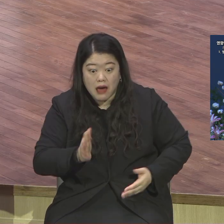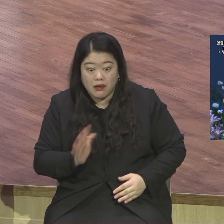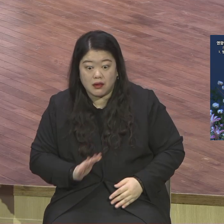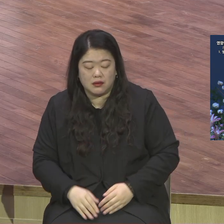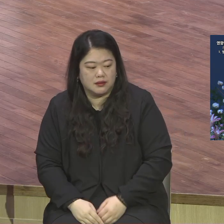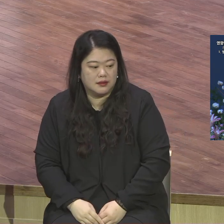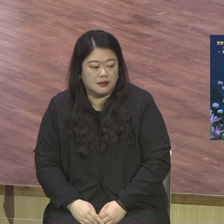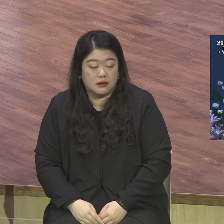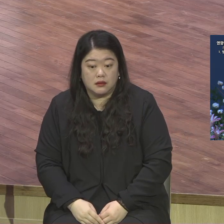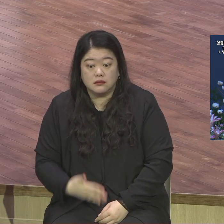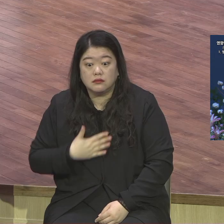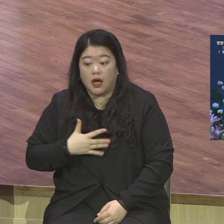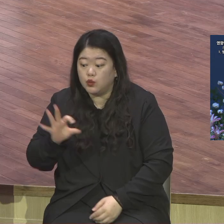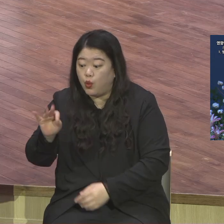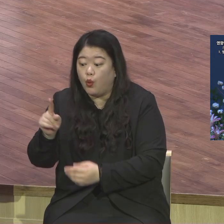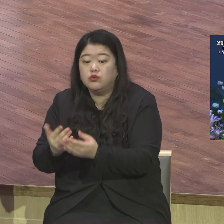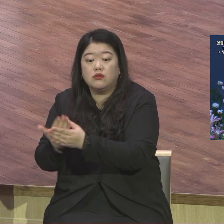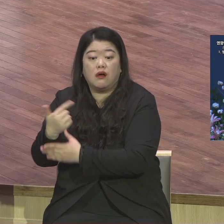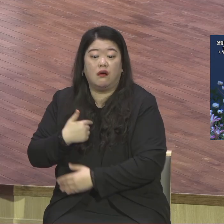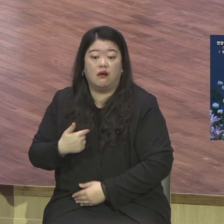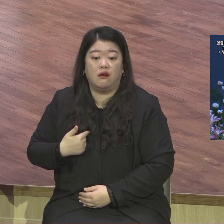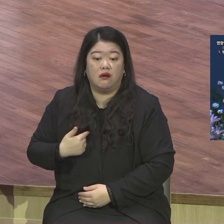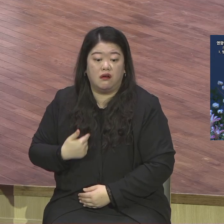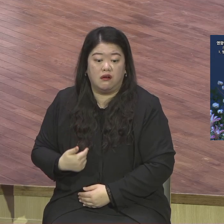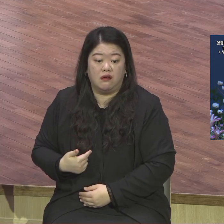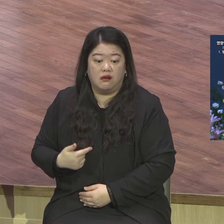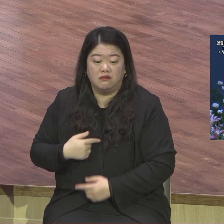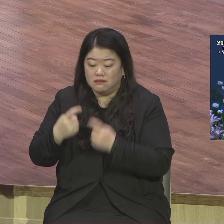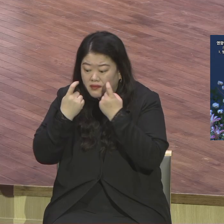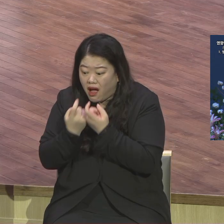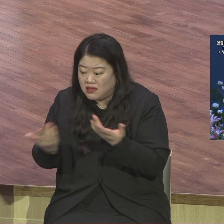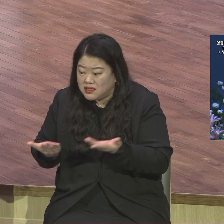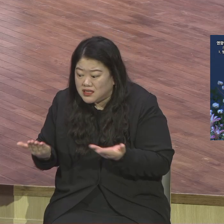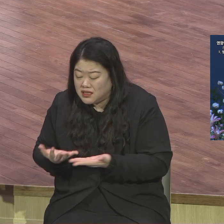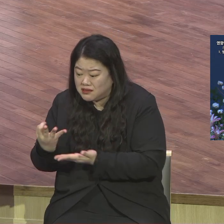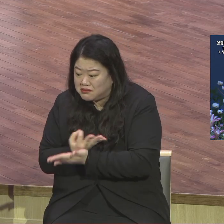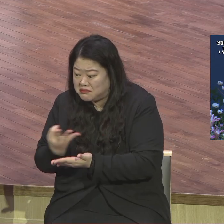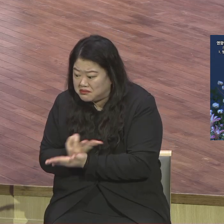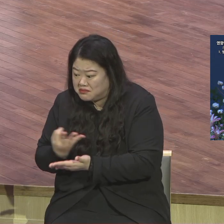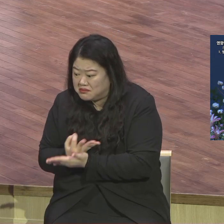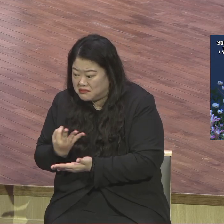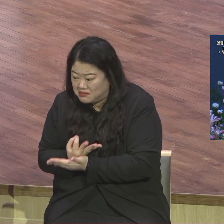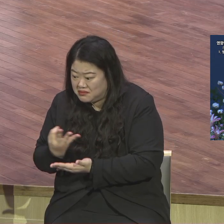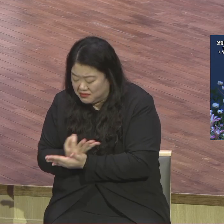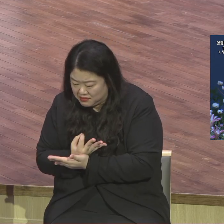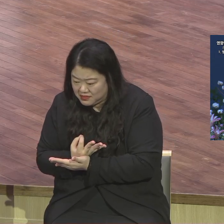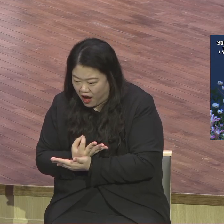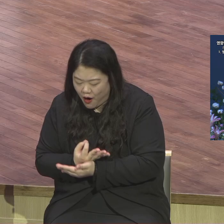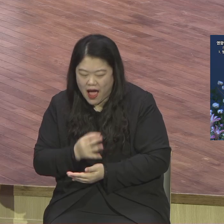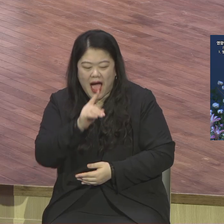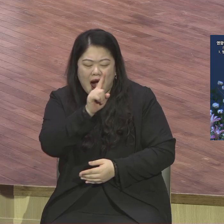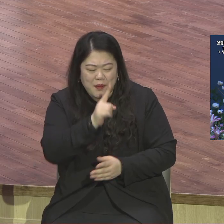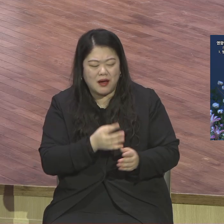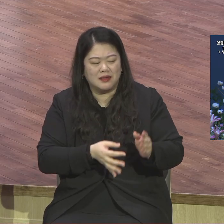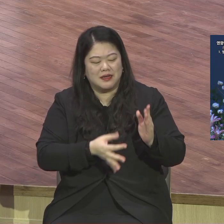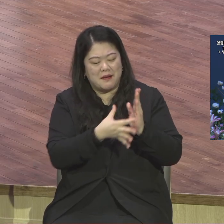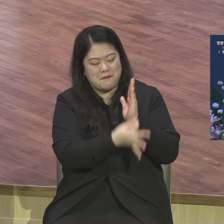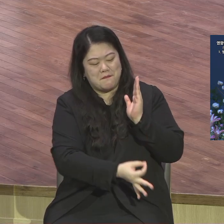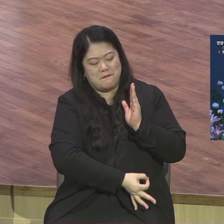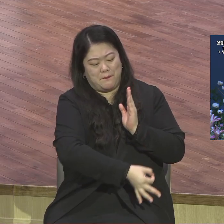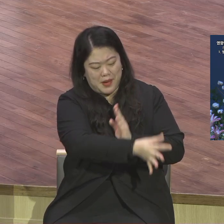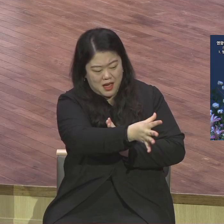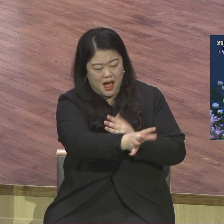떨어집니까? 다 같이 수고하고 고생해서 버는 돈을 자기들을 위해서 쓸 때는 그 기쁨으로 쓸